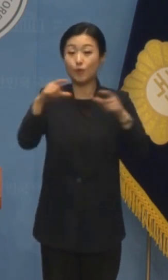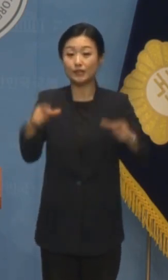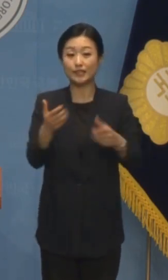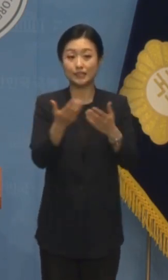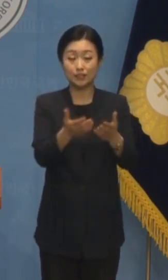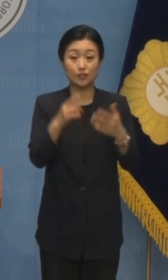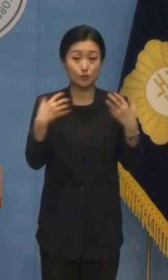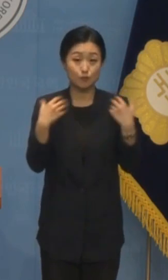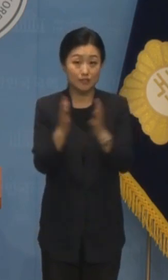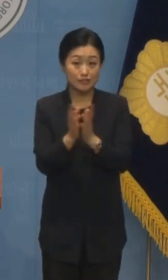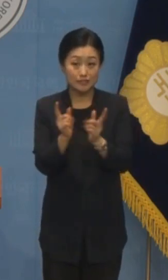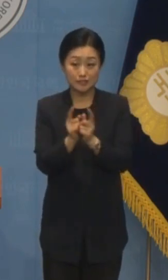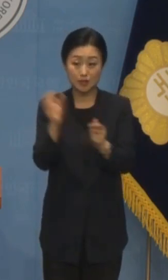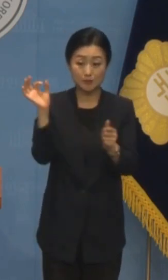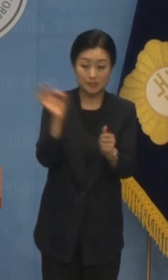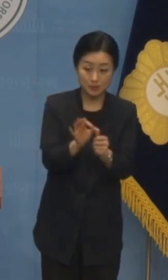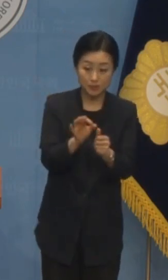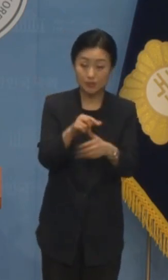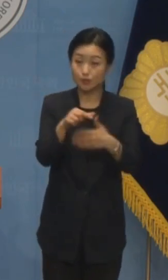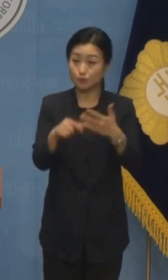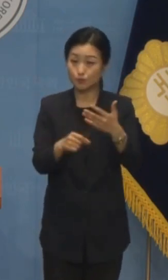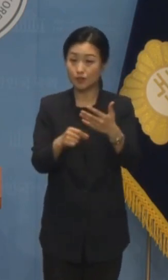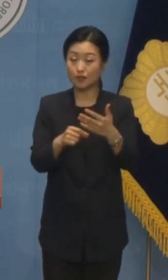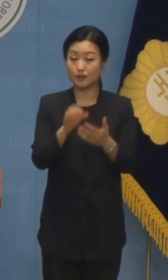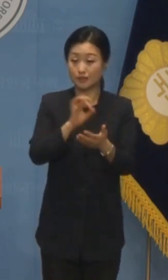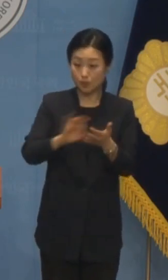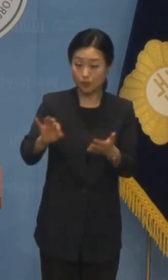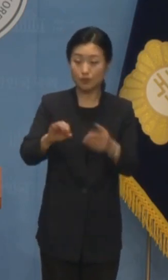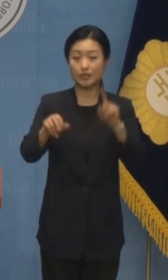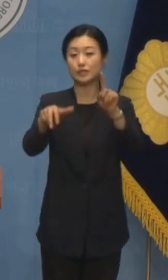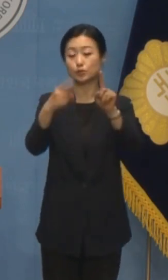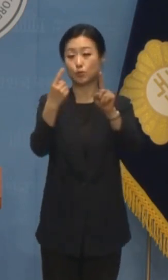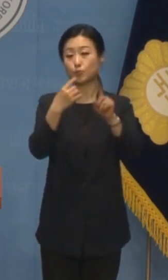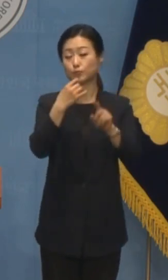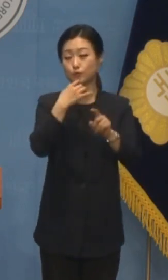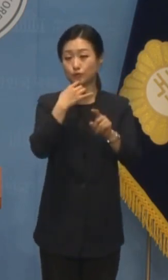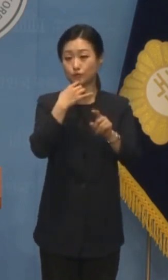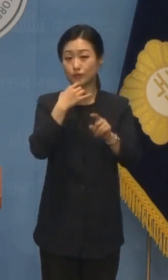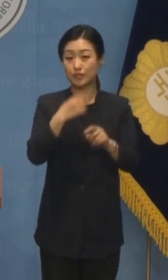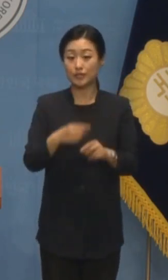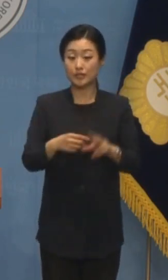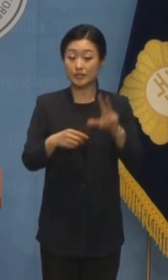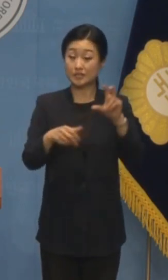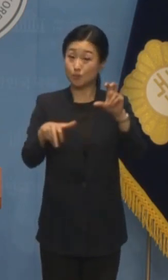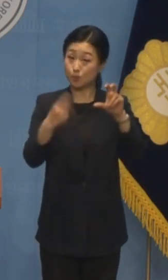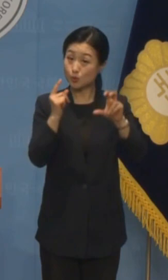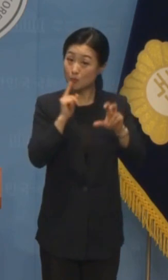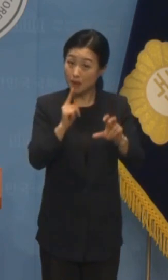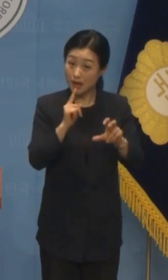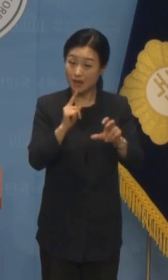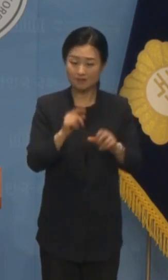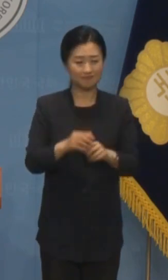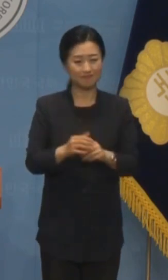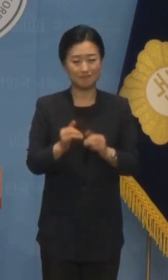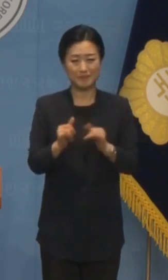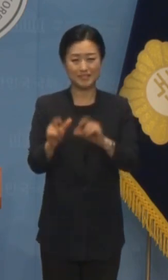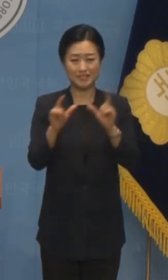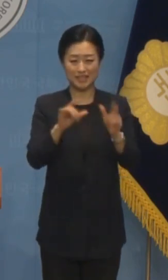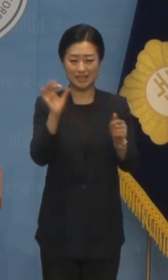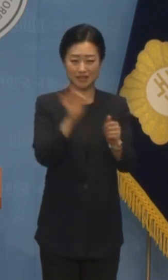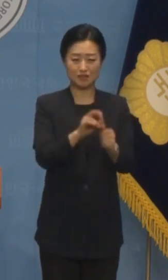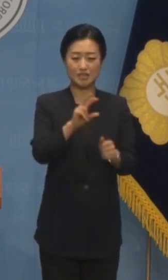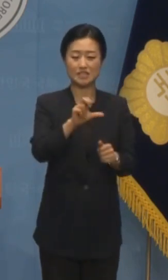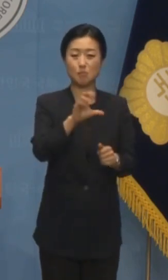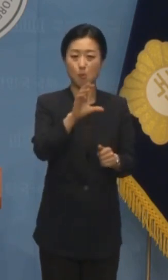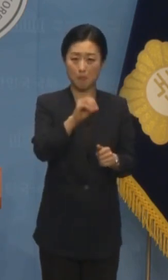직접 재정을 지출하는 프로그램의 재정 소요액은 1조 원에 불과합니다. 25조라는 단어는 그냥 민생회복지원금 25만